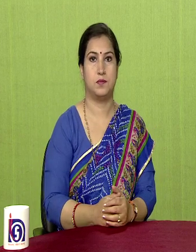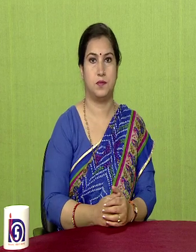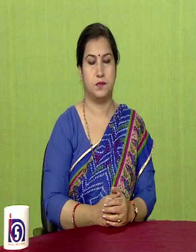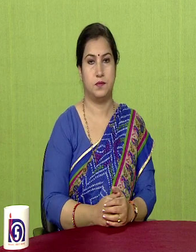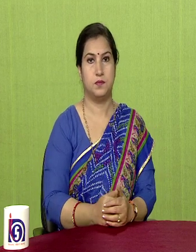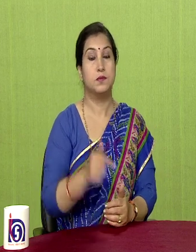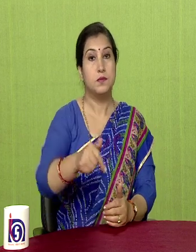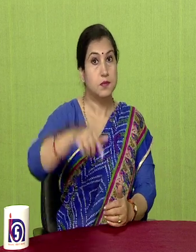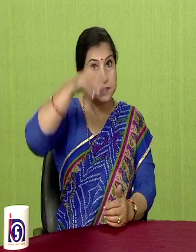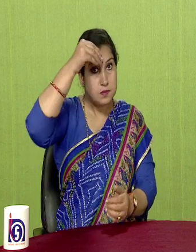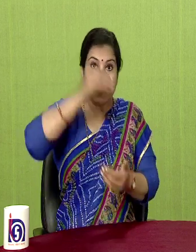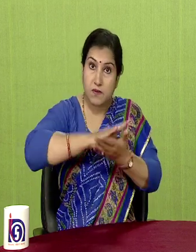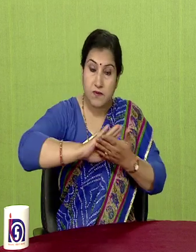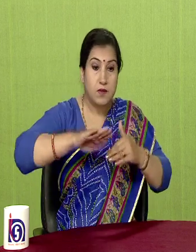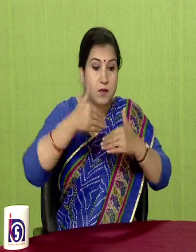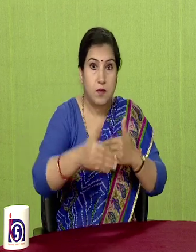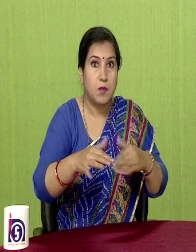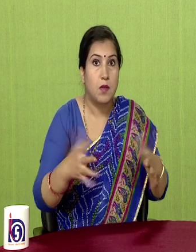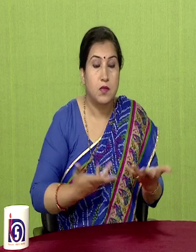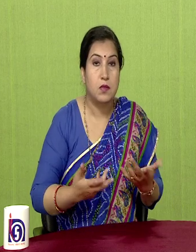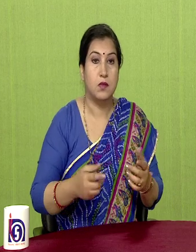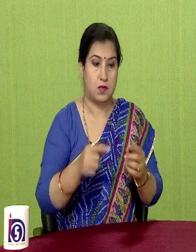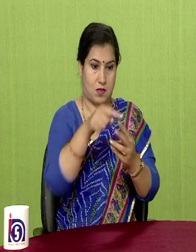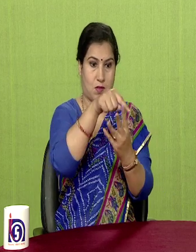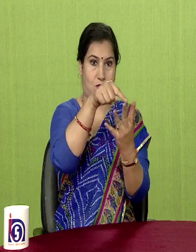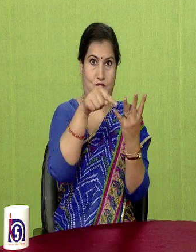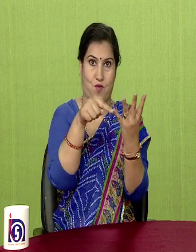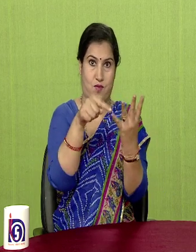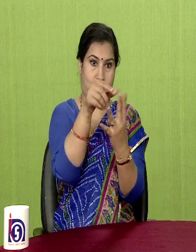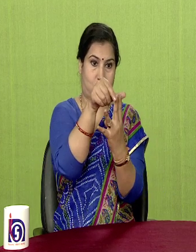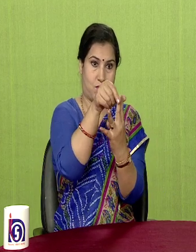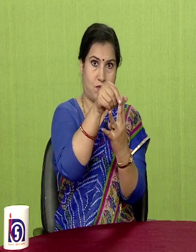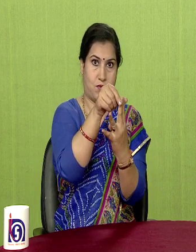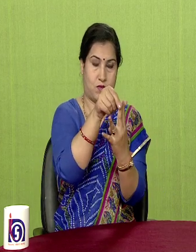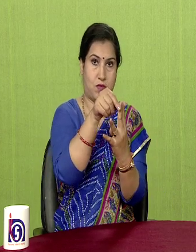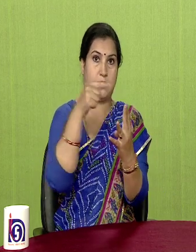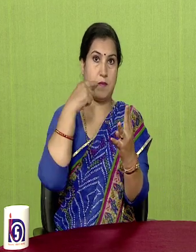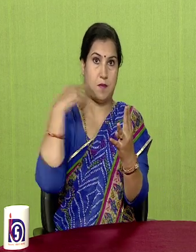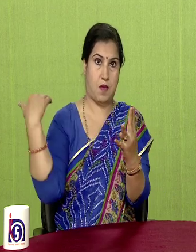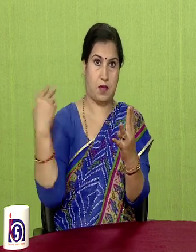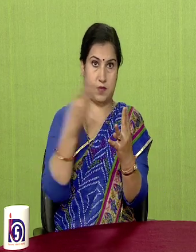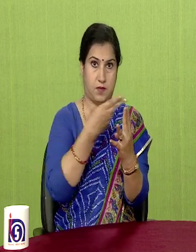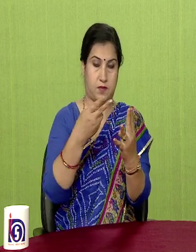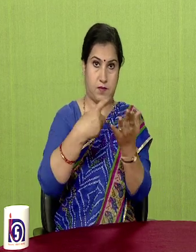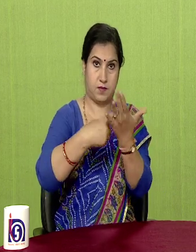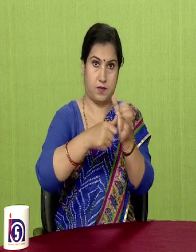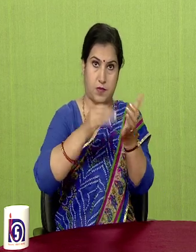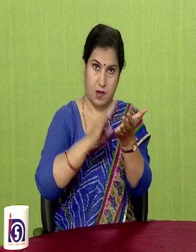इस कार्यक्रम को देखने के बाद आप भरत और राम के प्रेम की गहराई